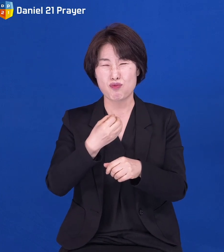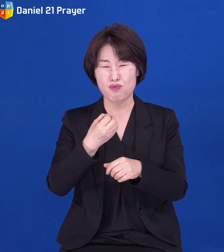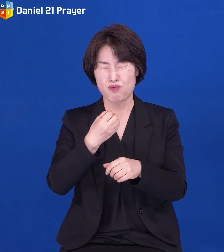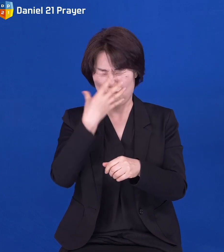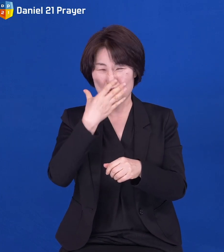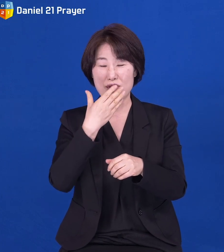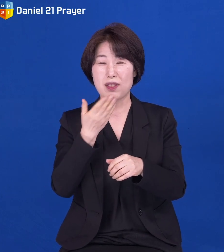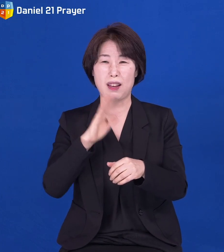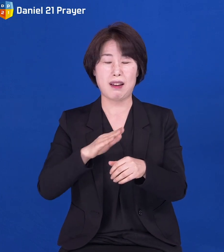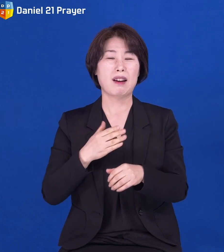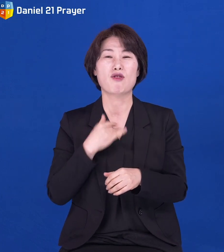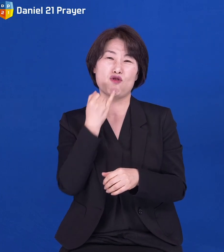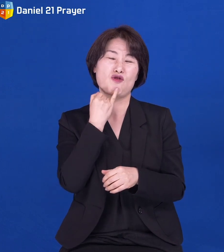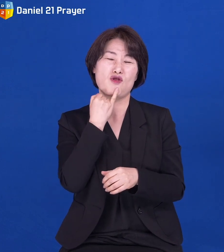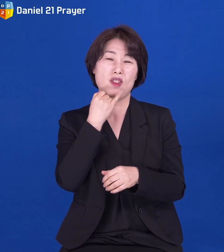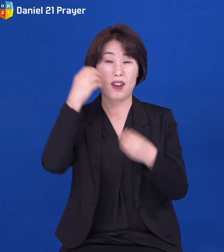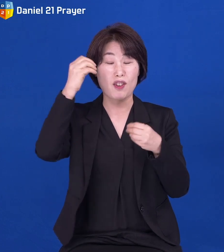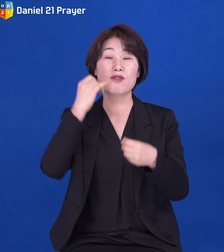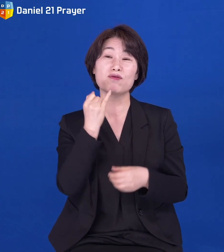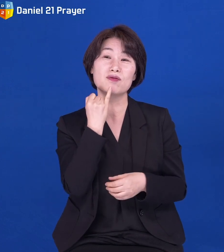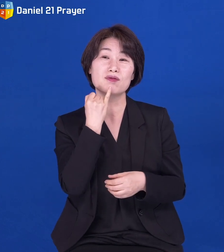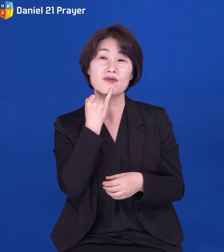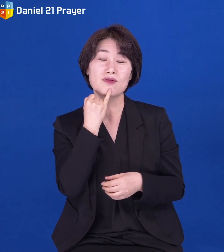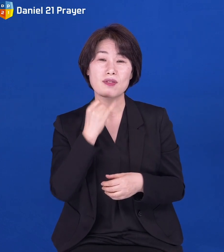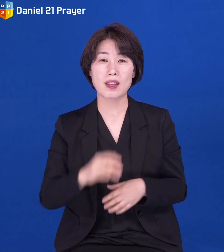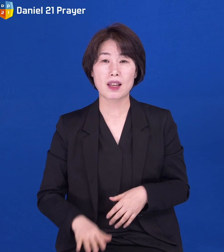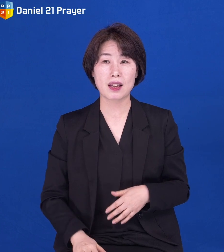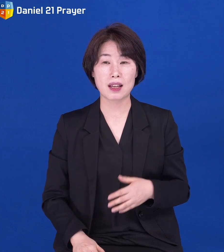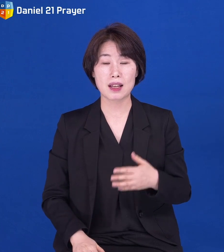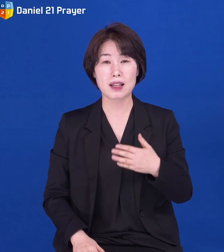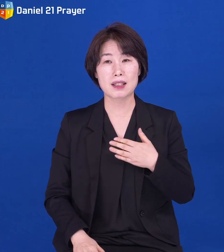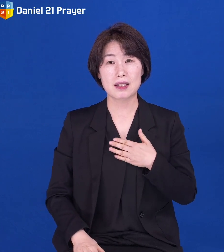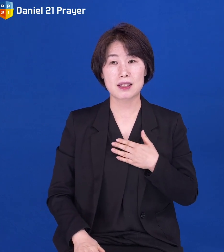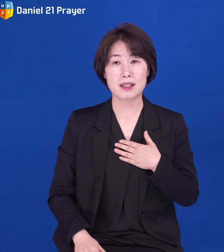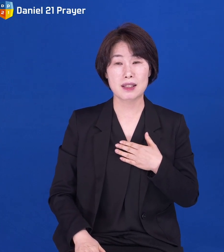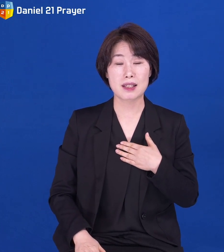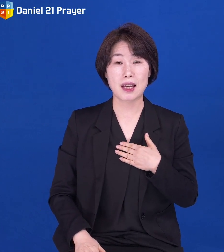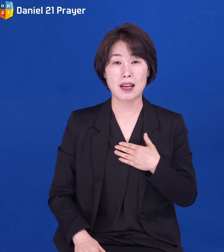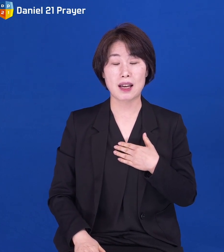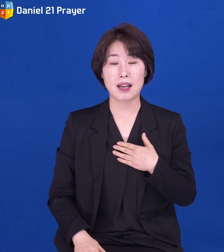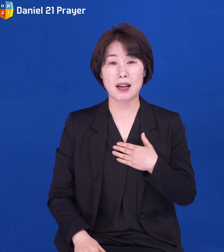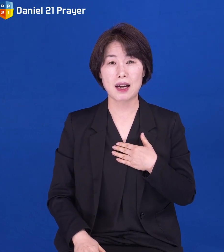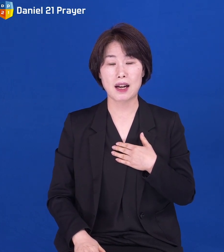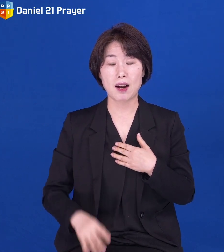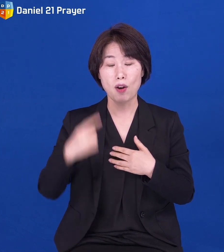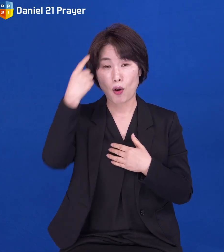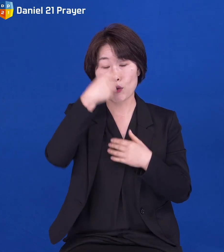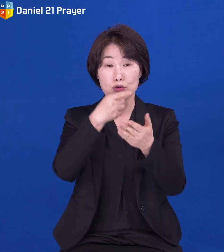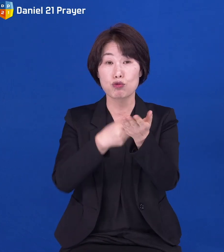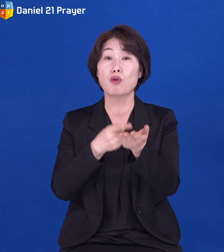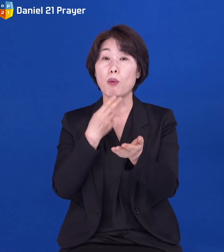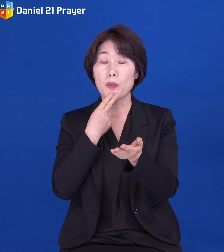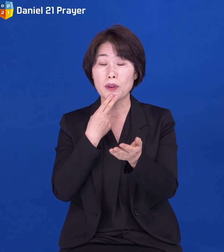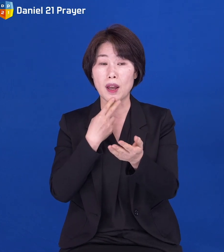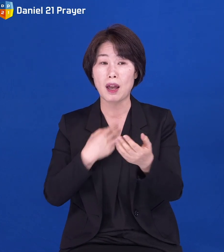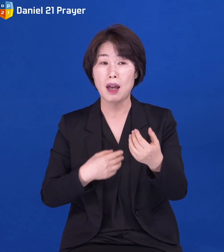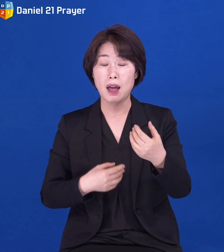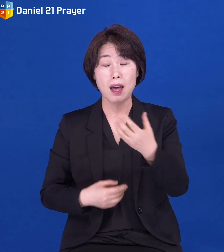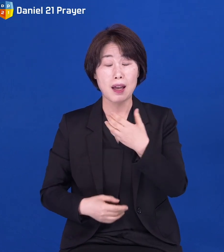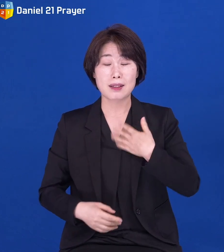저랑 이게 남동생이랑 같이 있으면 제가 성형한 줄 알더라고요. 저 성형 안 했거든요, 정말. 근데 저희